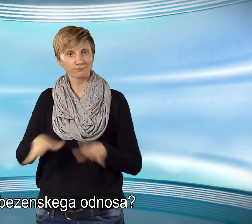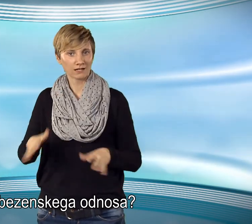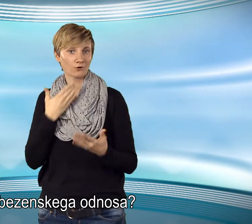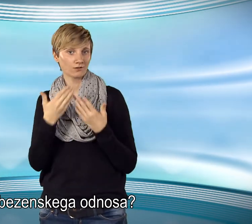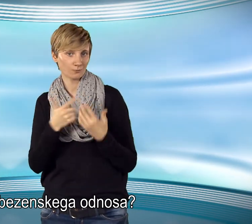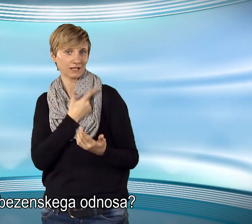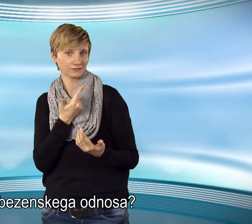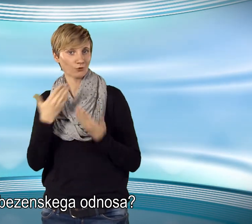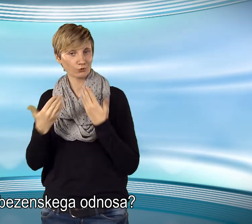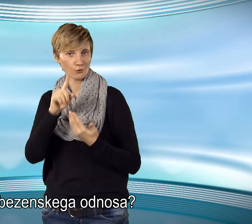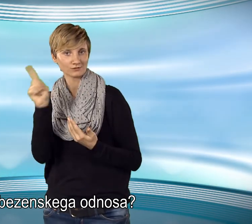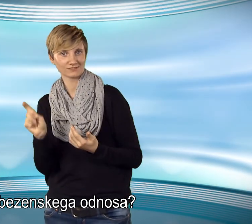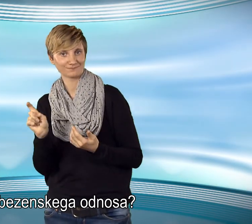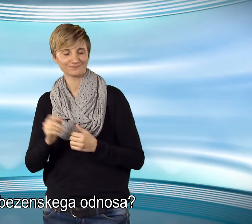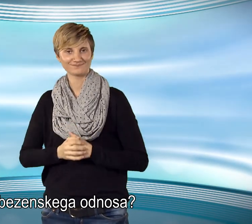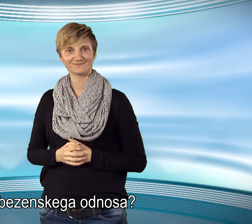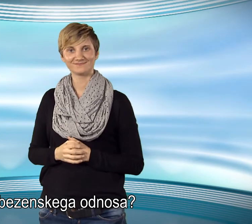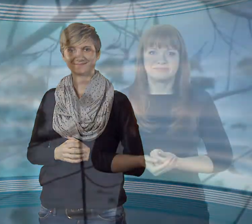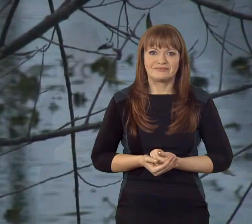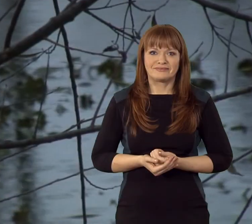razpad ljubezenskega odnosa?